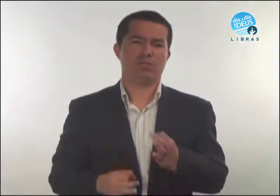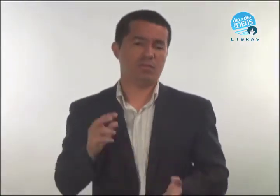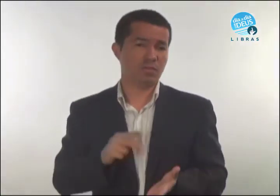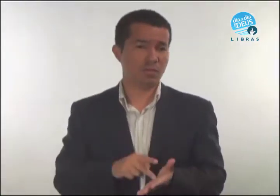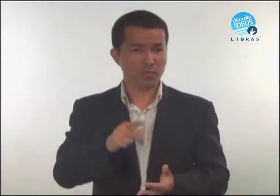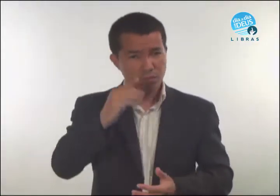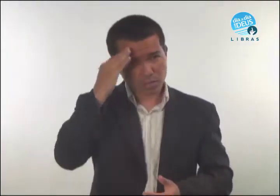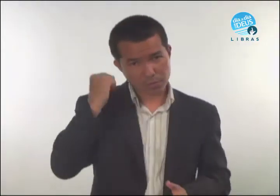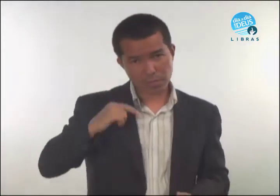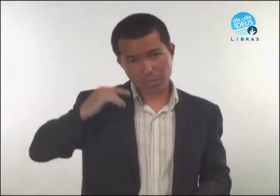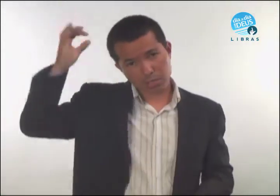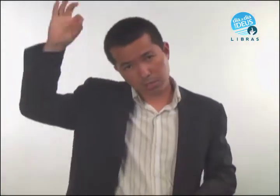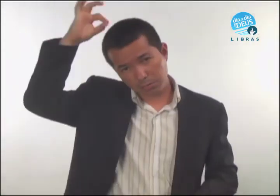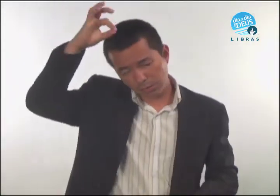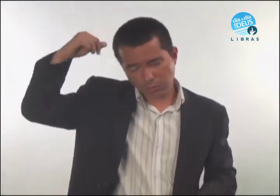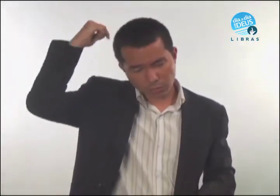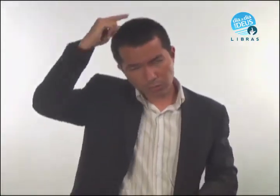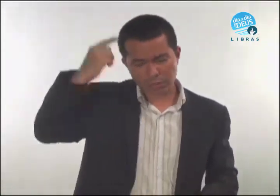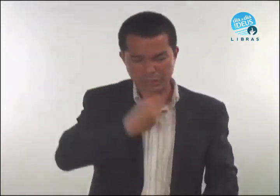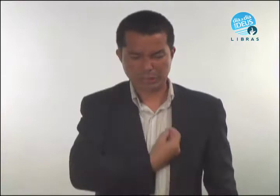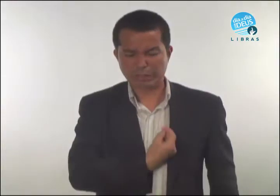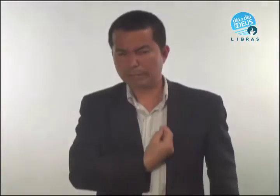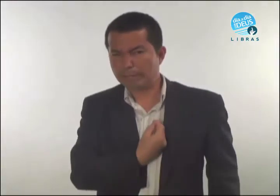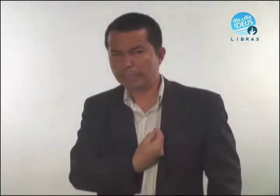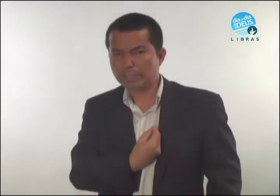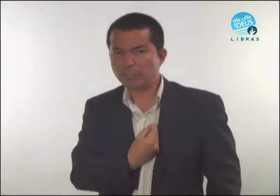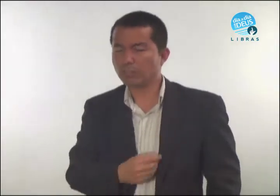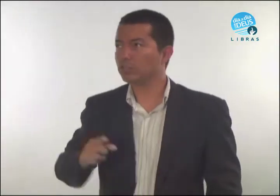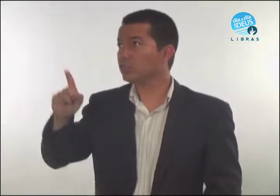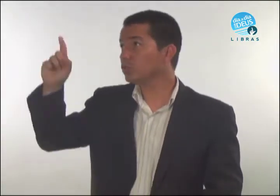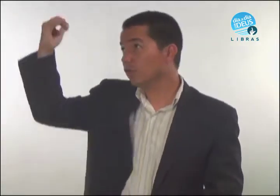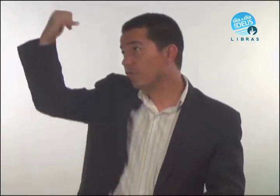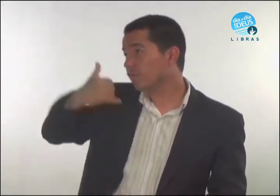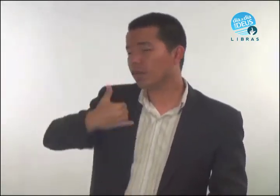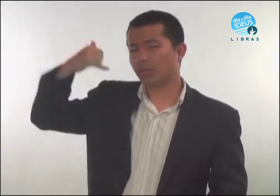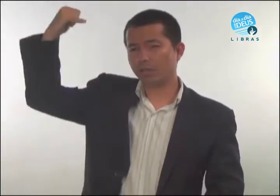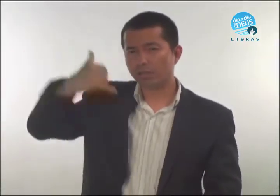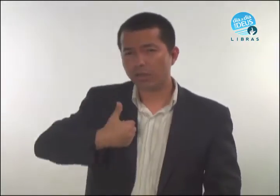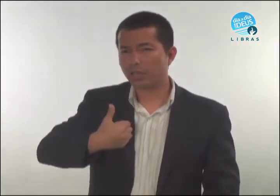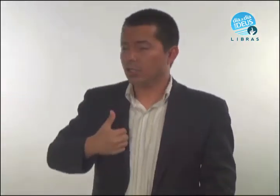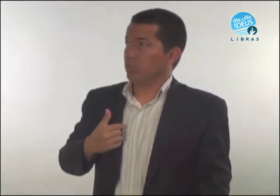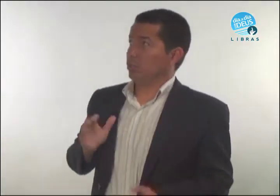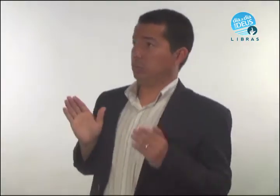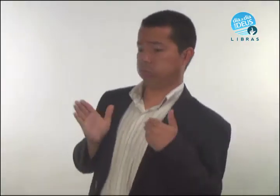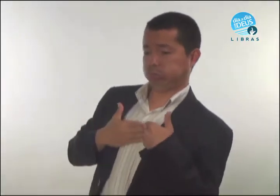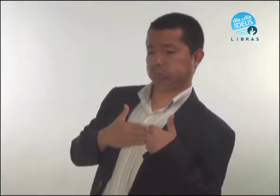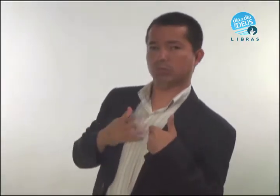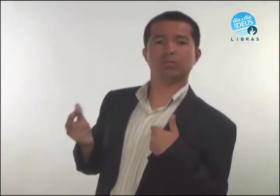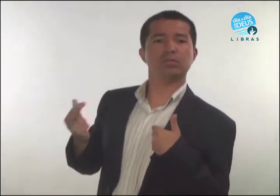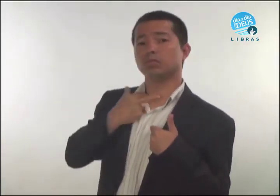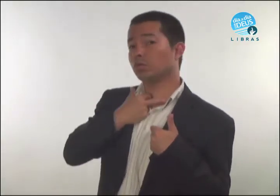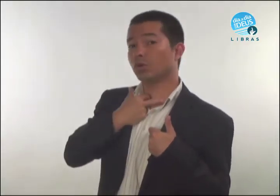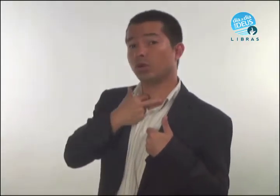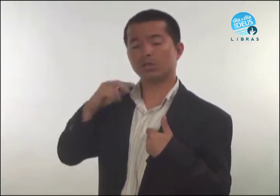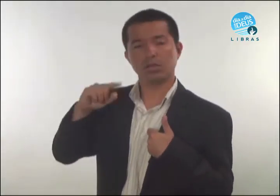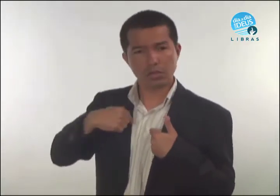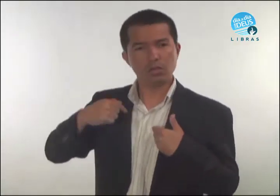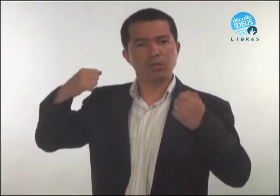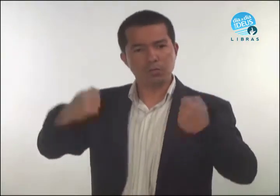gente, e Ele está falando ao nosso coração, e quando eu endureço o meu coração, ou eu tento mentir a voz do Espírito e não